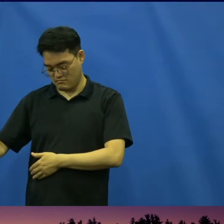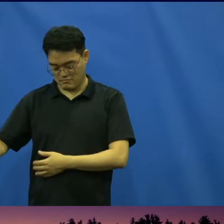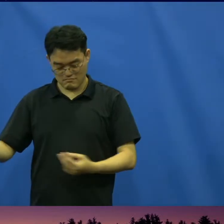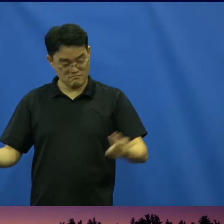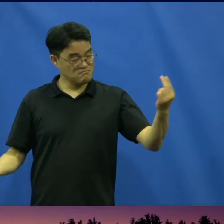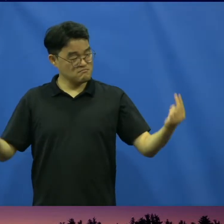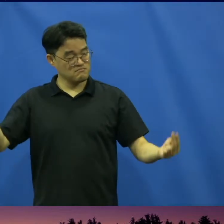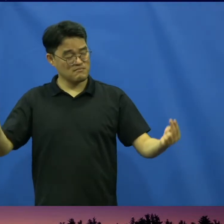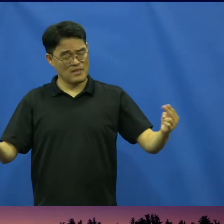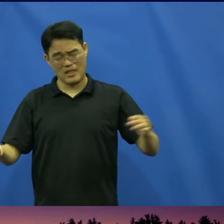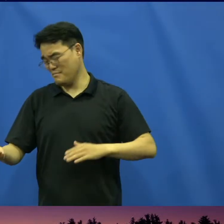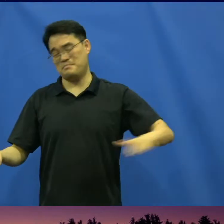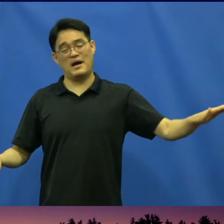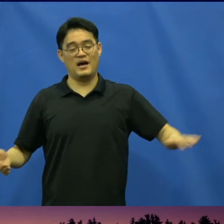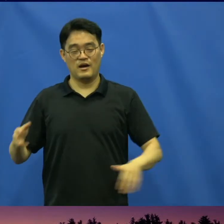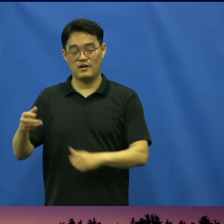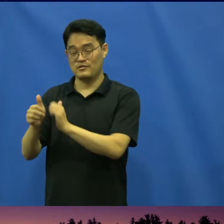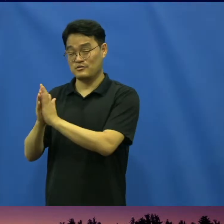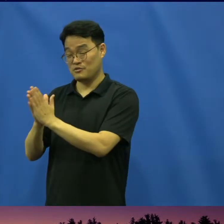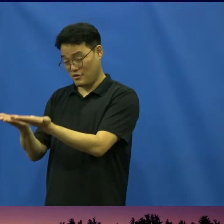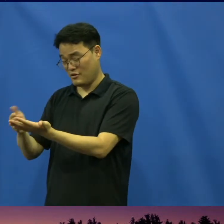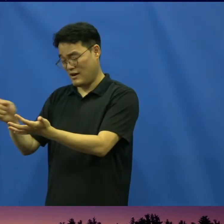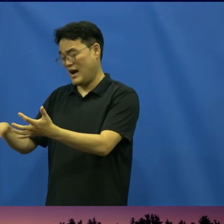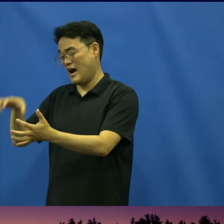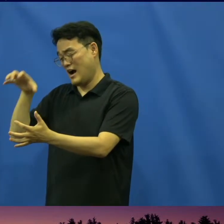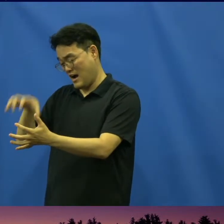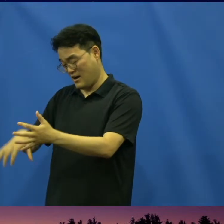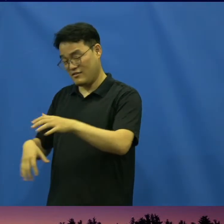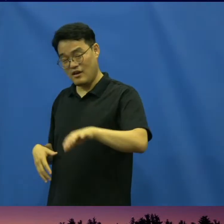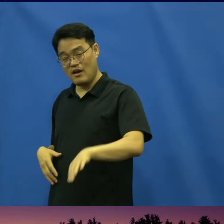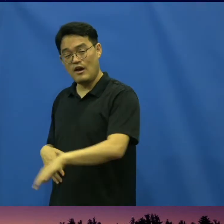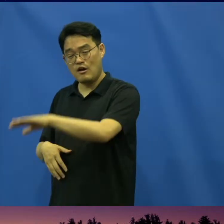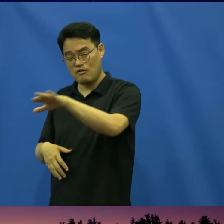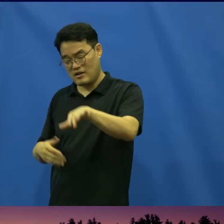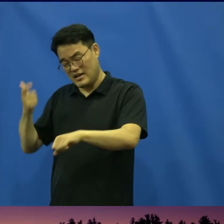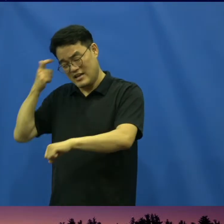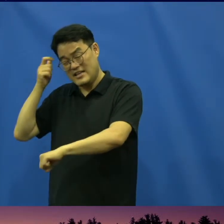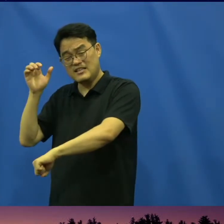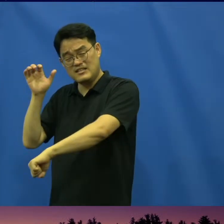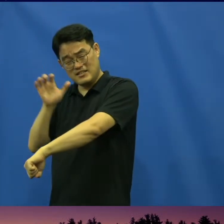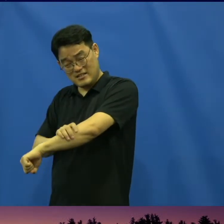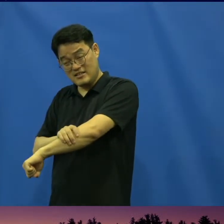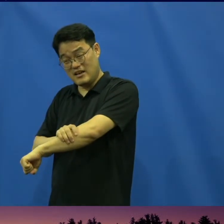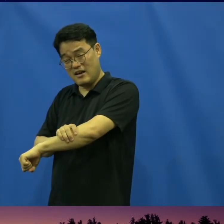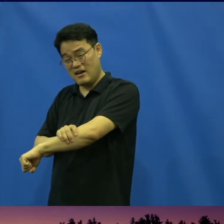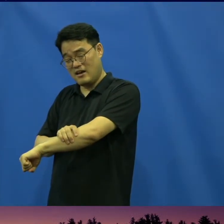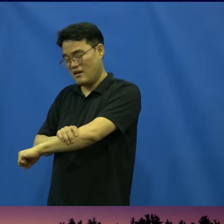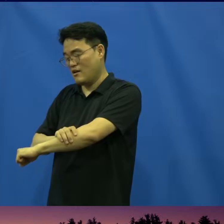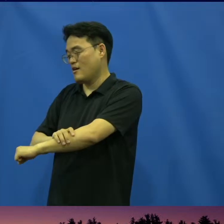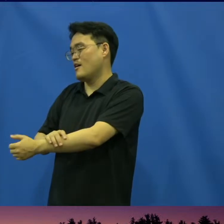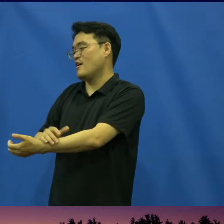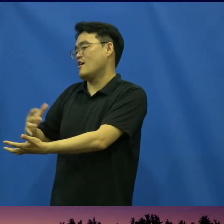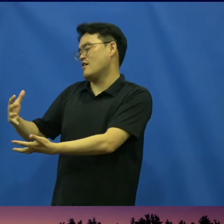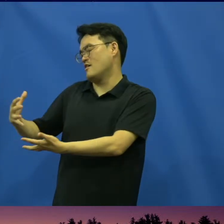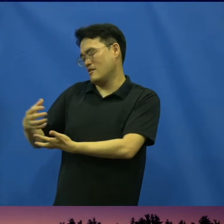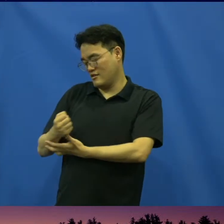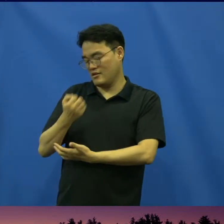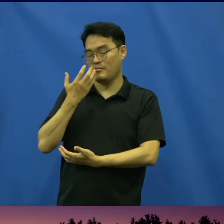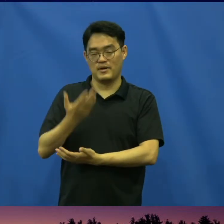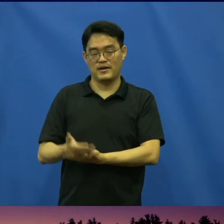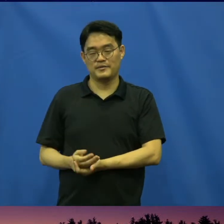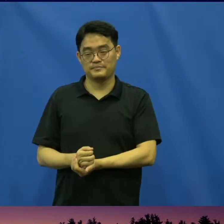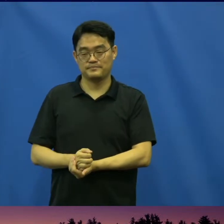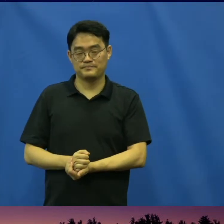삶의 모든 원리가 이 안에 다 들어있어요, 여러분. 성경을 통하여 얻는 지혜는 세상을 이기고도 남아요, 여러분. 세상 사람들 왜